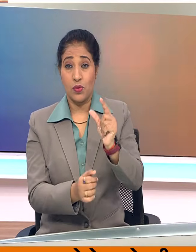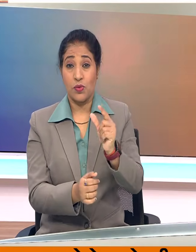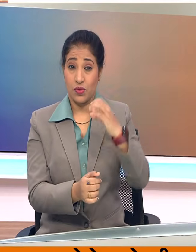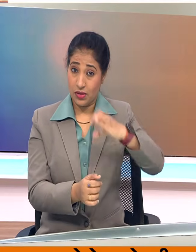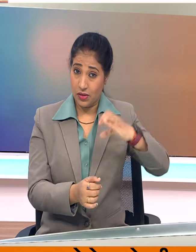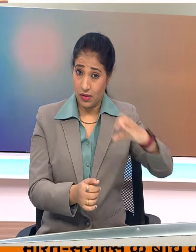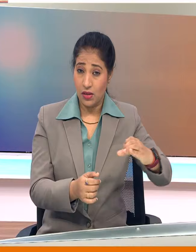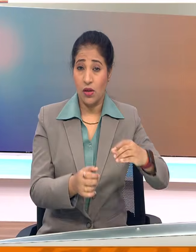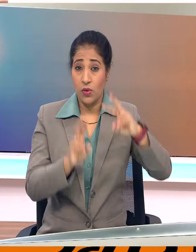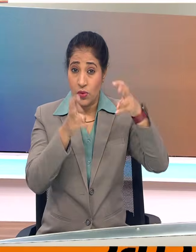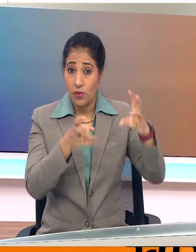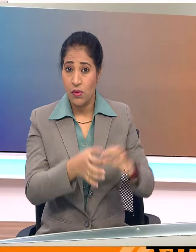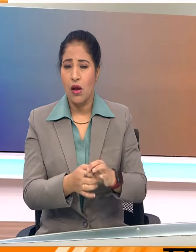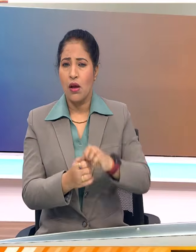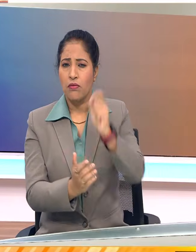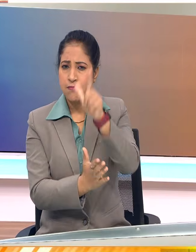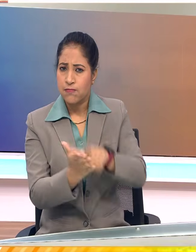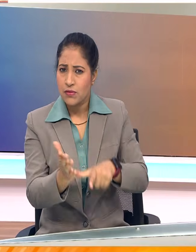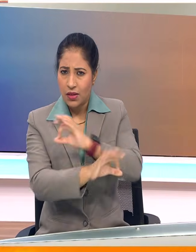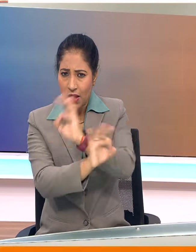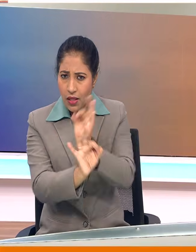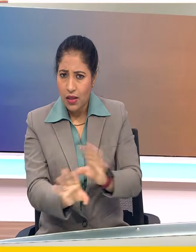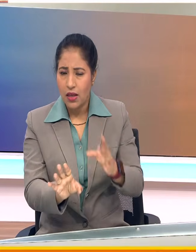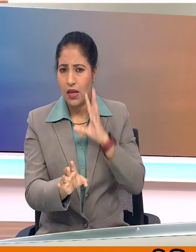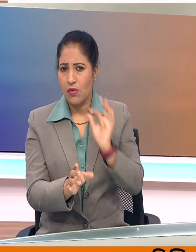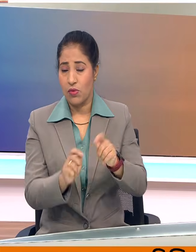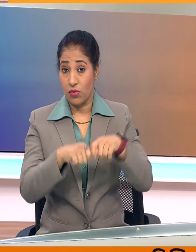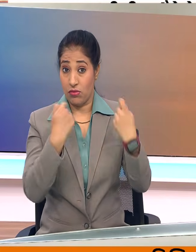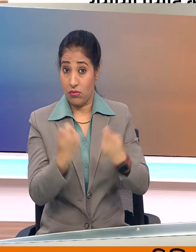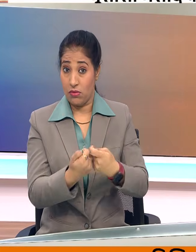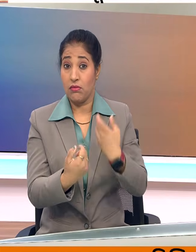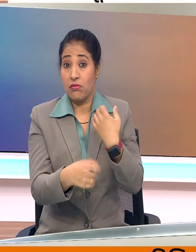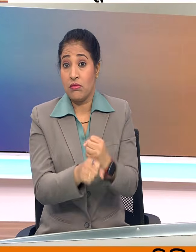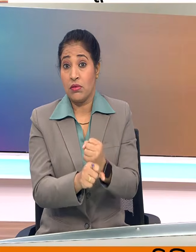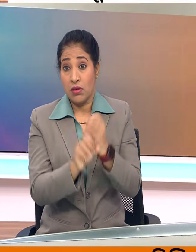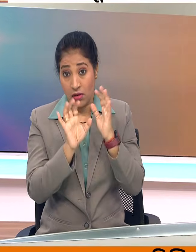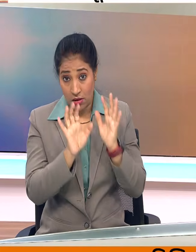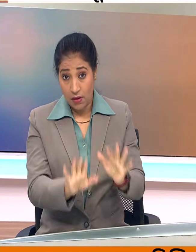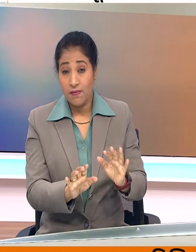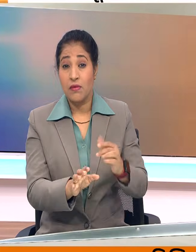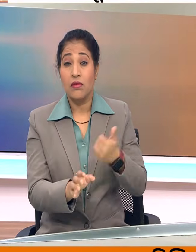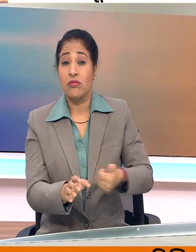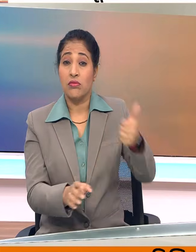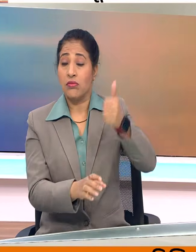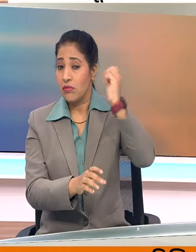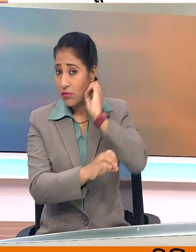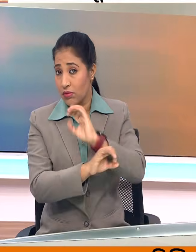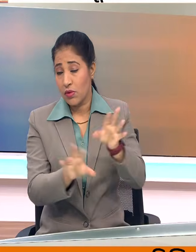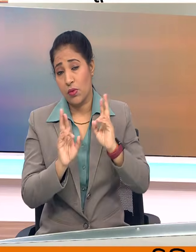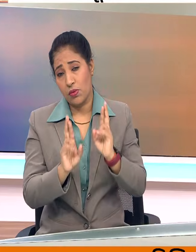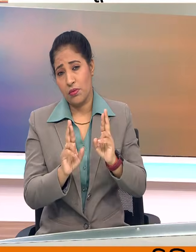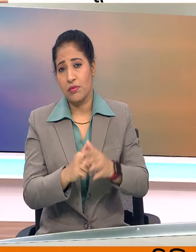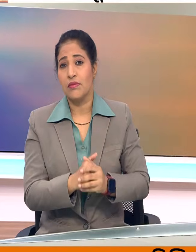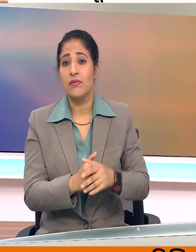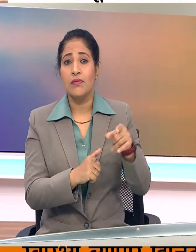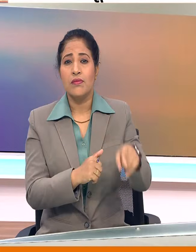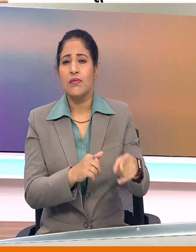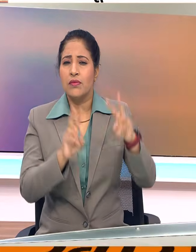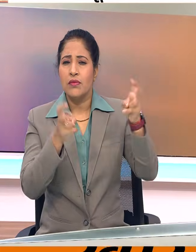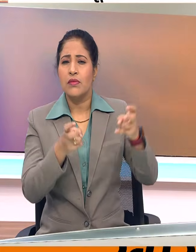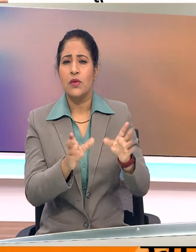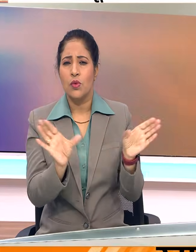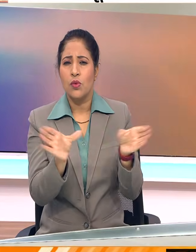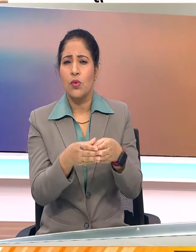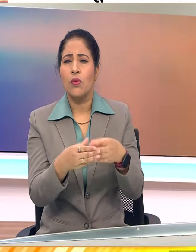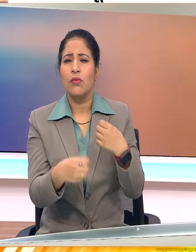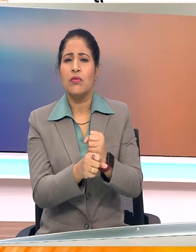का मसौदा तैयार करने के लिए एक विशेष समिति की गठन की आधिकारिक घोषणा कर सकते हैं। इस समिति की